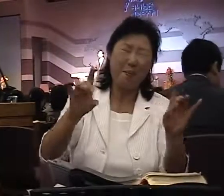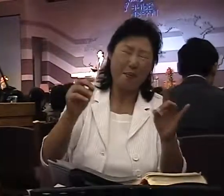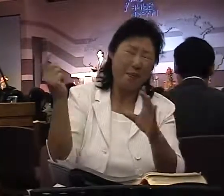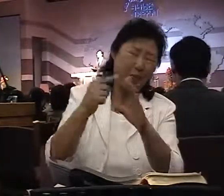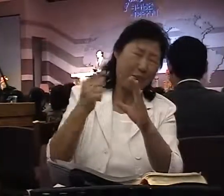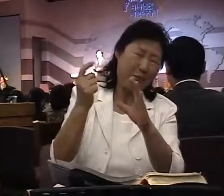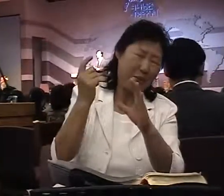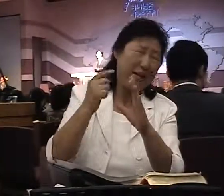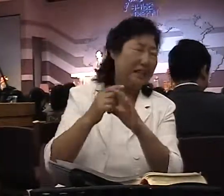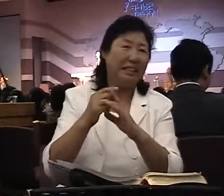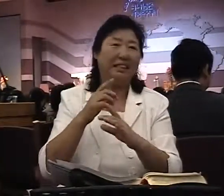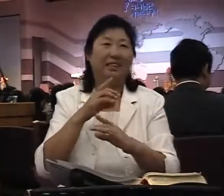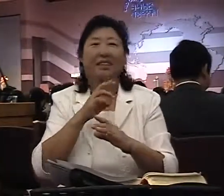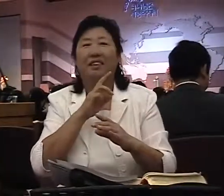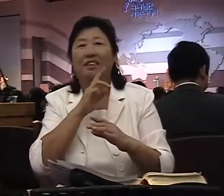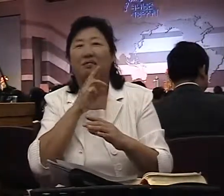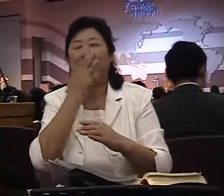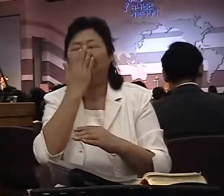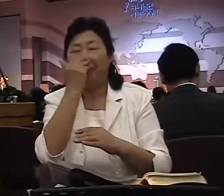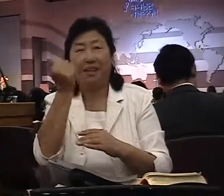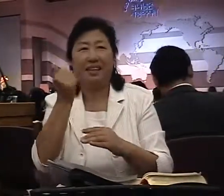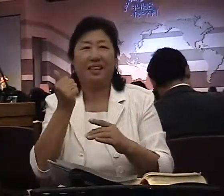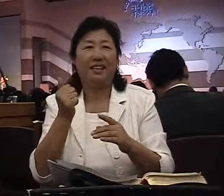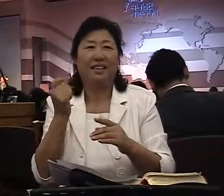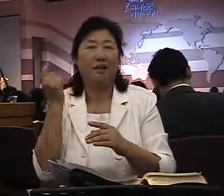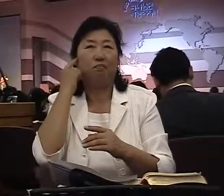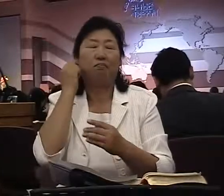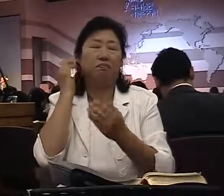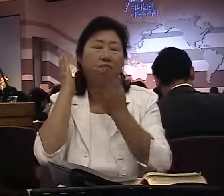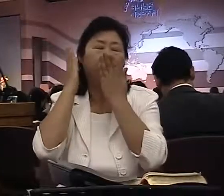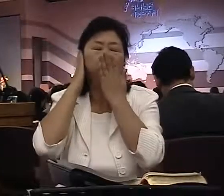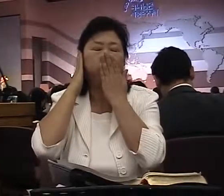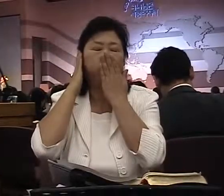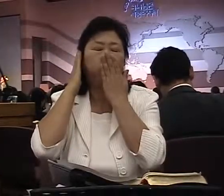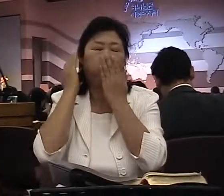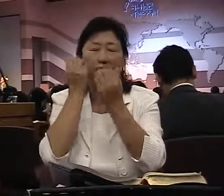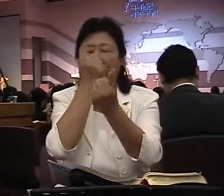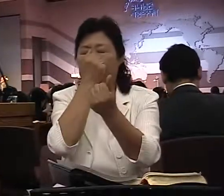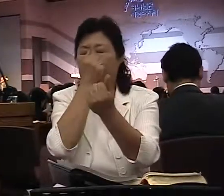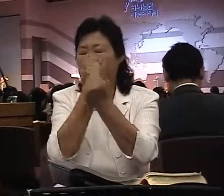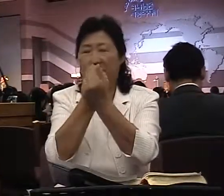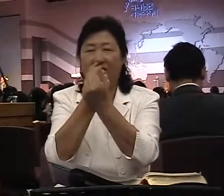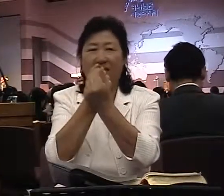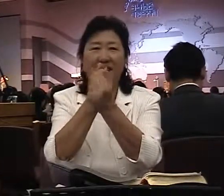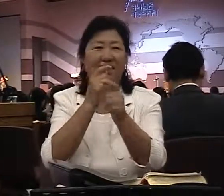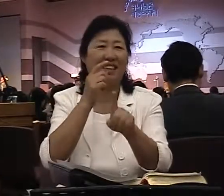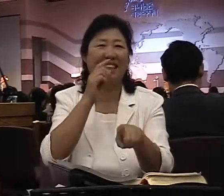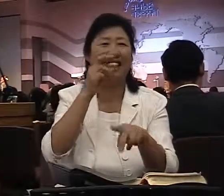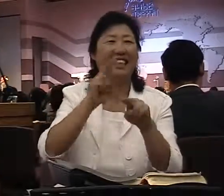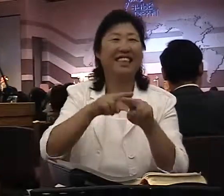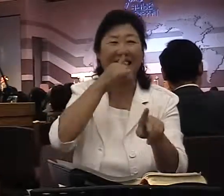하나님께서도요, 우리가 듣든 안 듣든 이 말씀을 성경을 통해 얼마나 많이 주신지. 영을 쫓아 사는